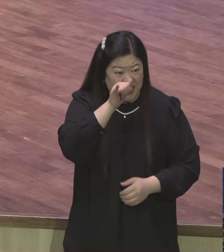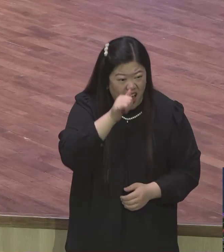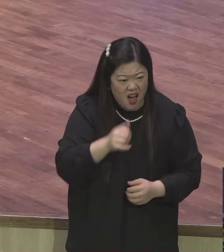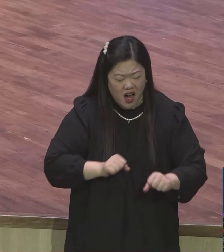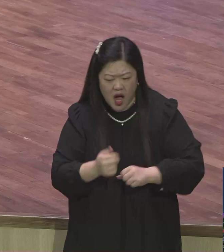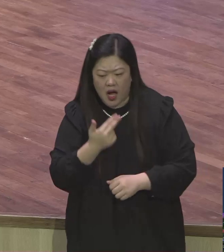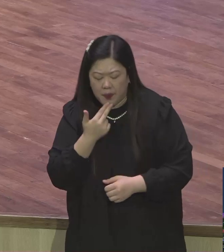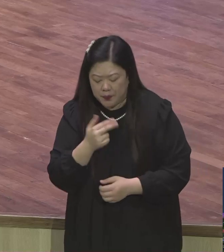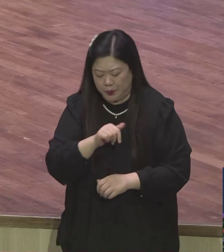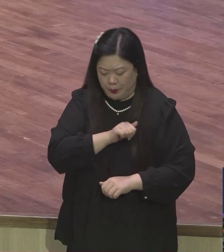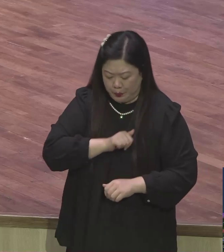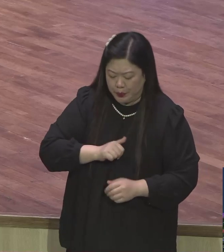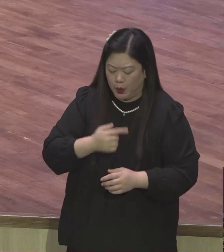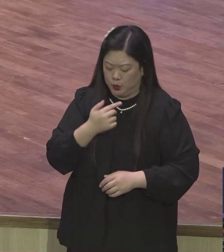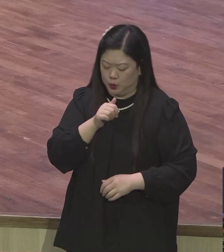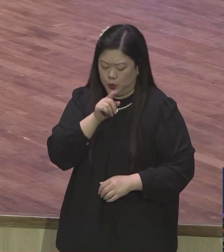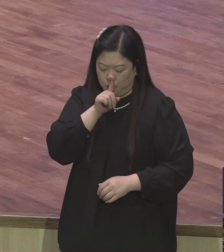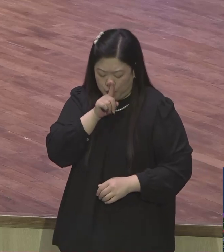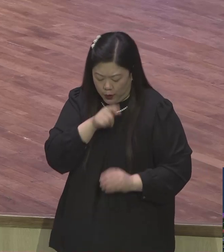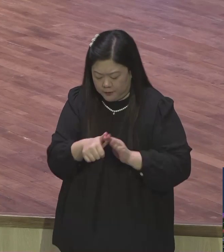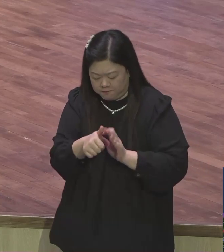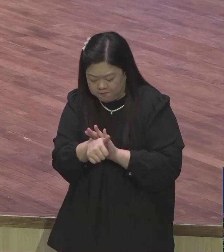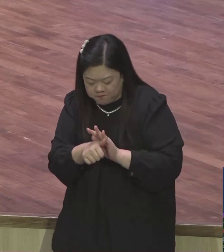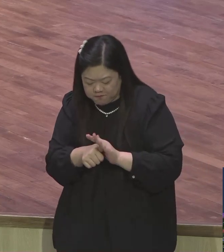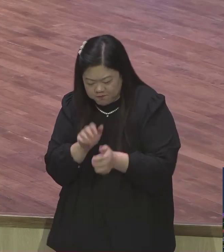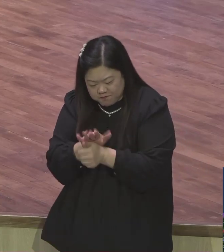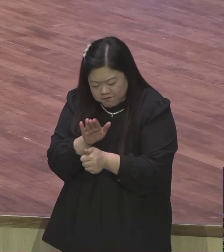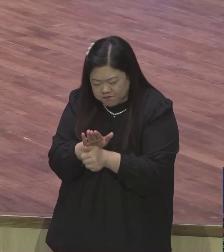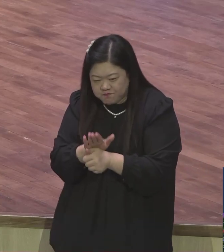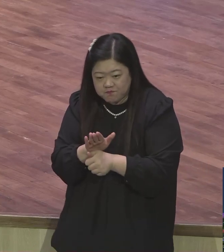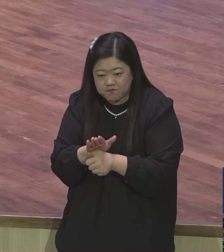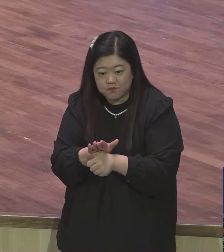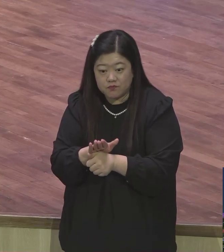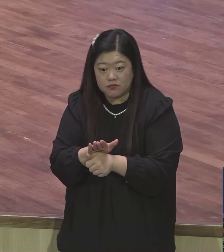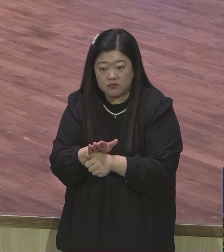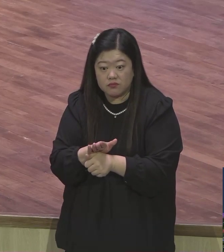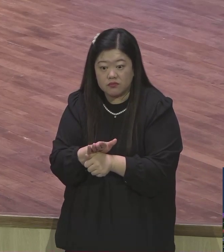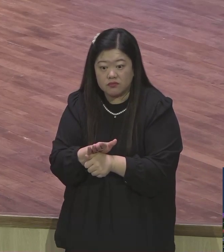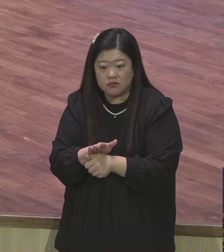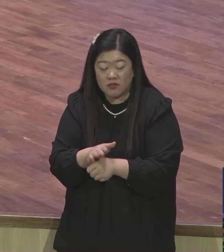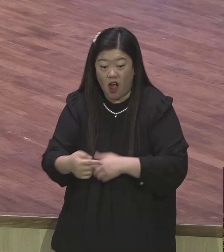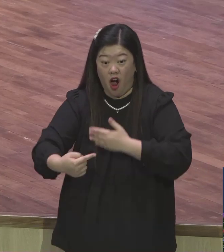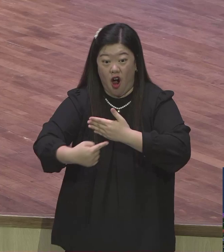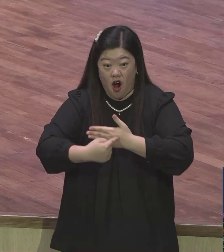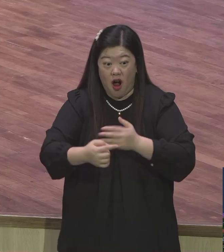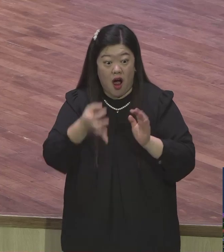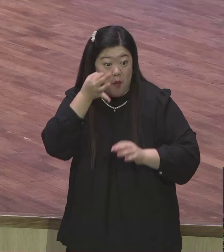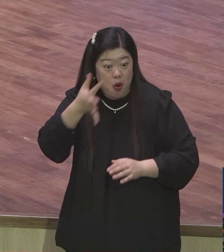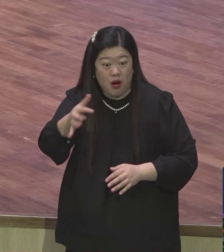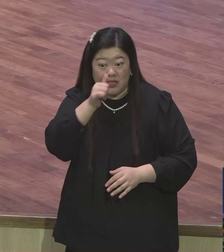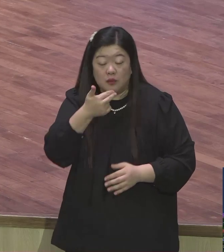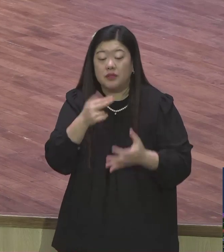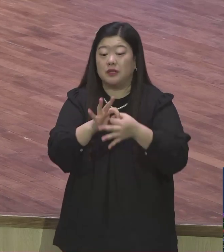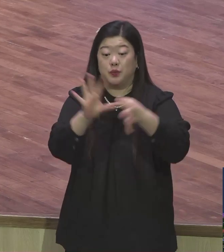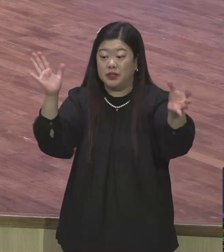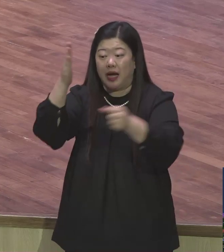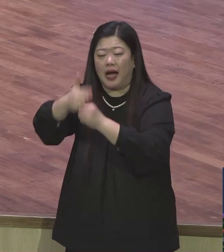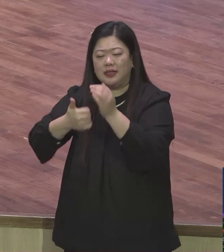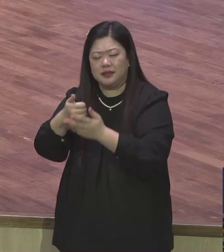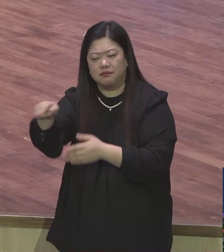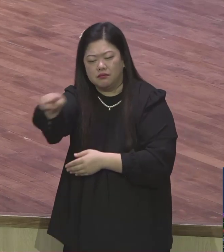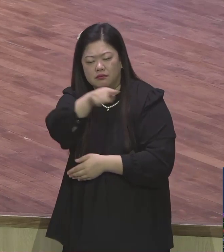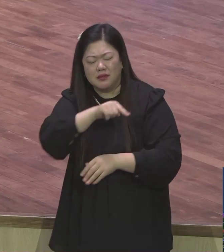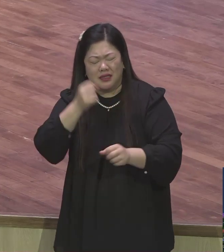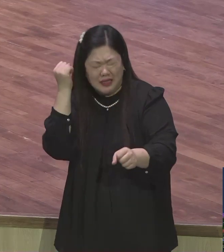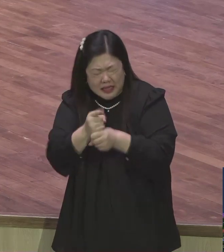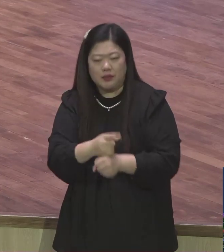사도들이 바울이 사도 바울이 바울을 도와서 사역한 모든 것들을 다 감격하면서 이렇게 동역자들